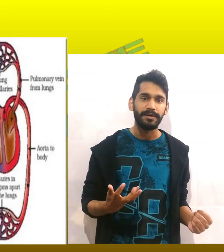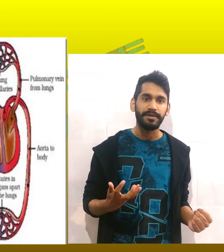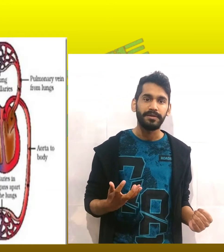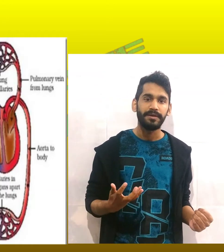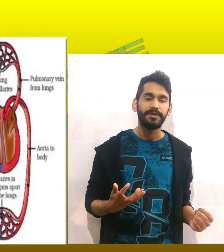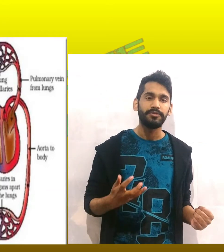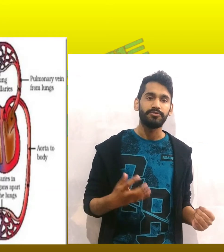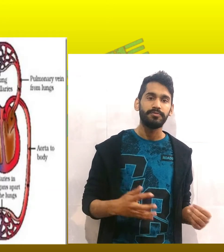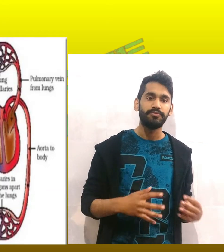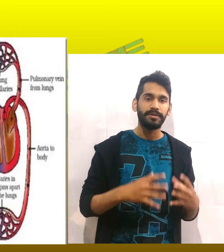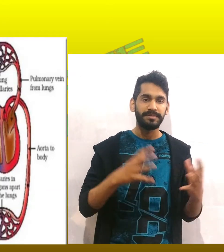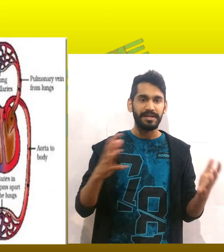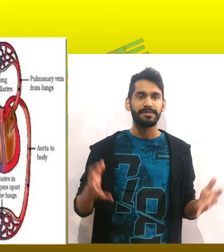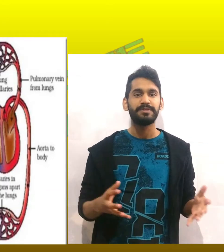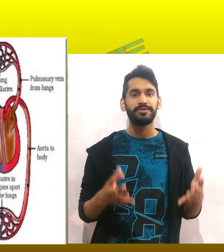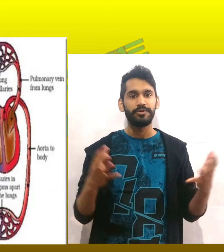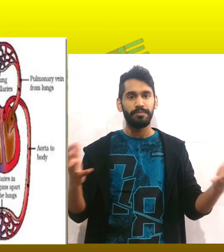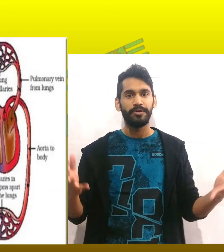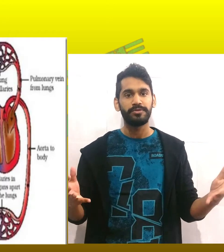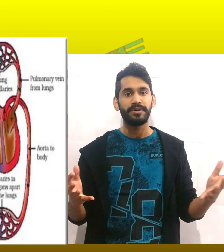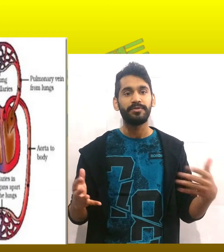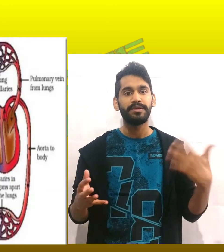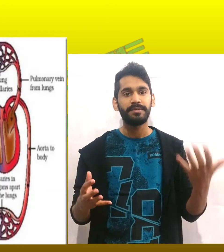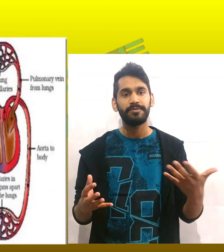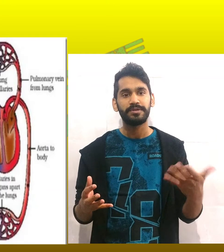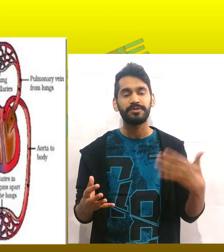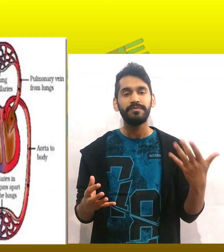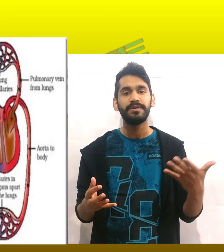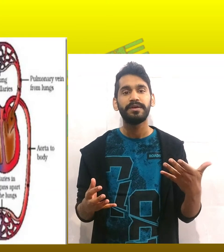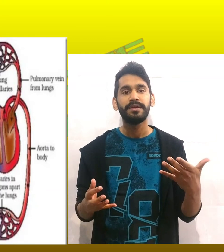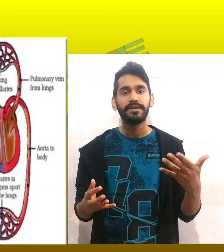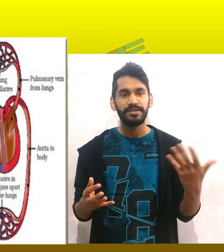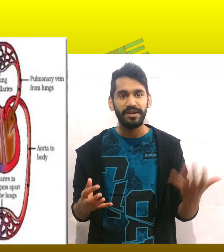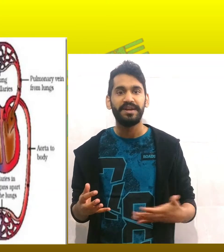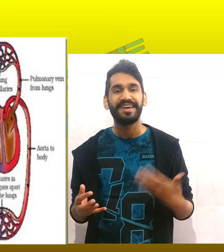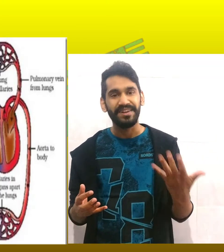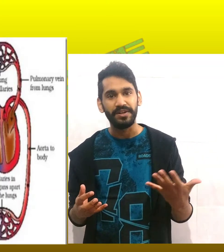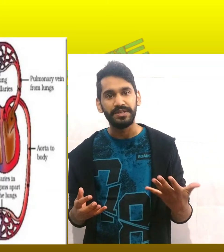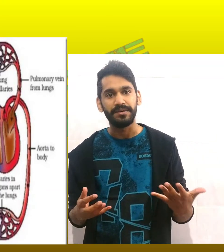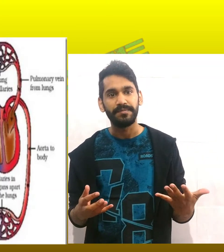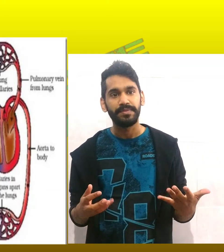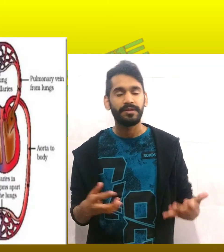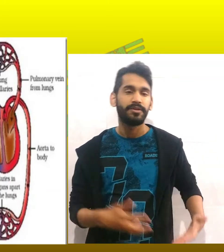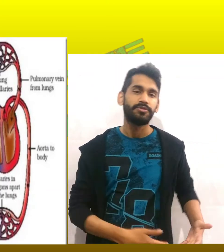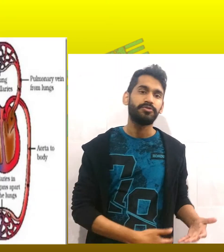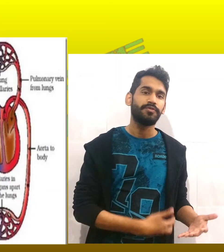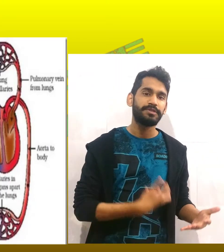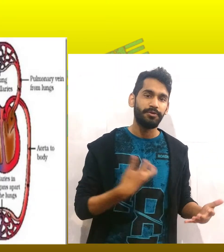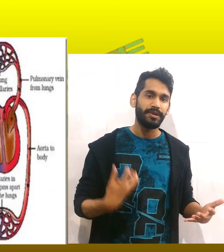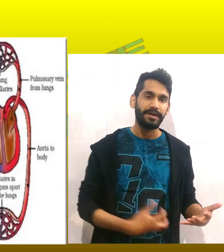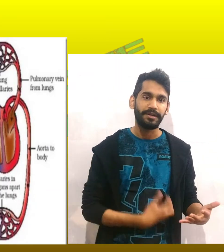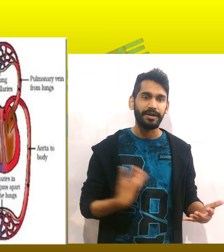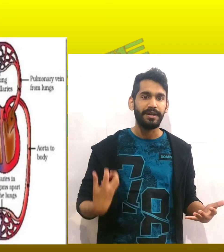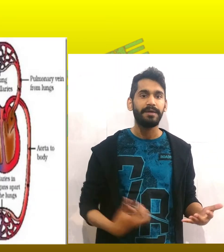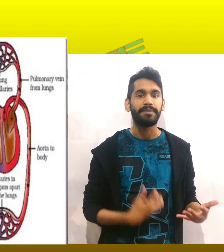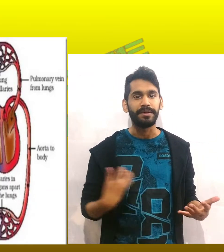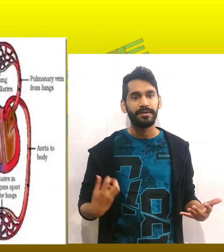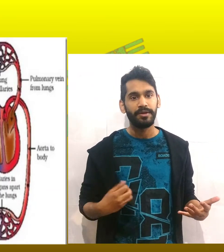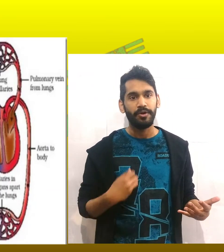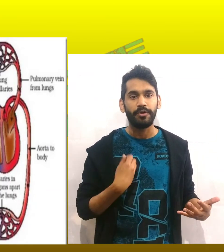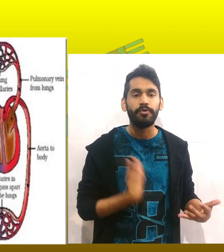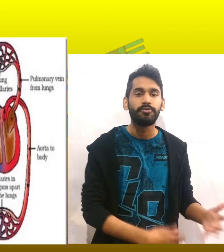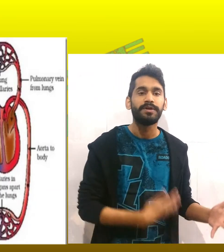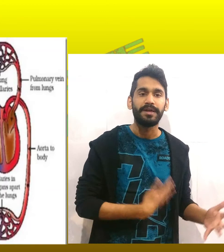है CO2 हमारे लिए। तो जो पूरी सेल्स में CO2 प्रोड्यूस हो रही है ड्यूरिंग द प्रोसेस ऑफ जनरेटिंग एनर्जी, तो वो CO2 इकट्ठा कर लेगा